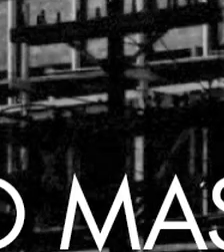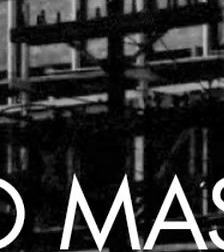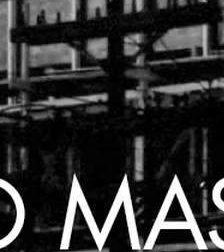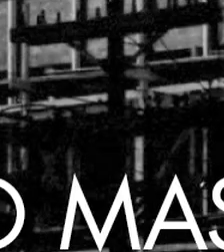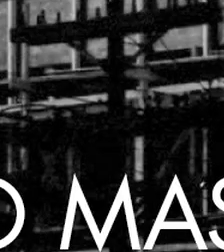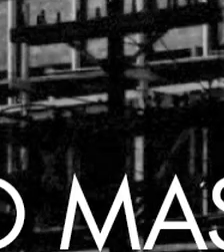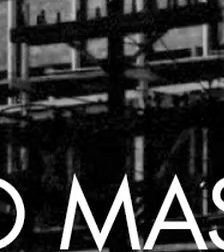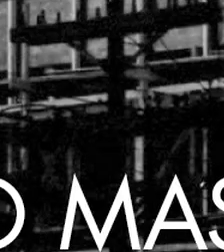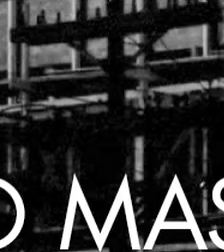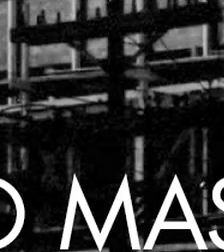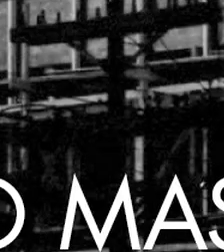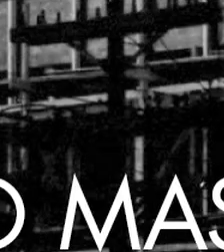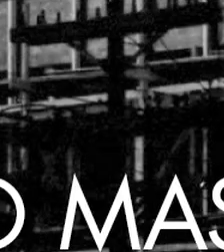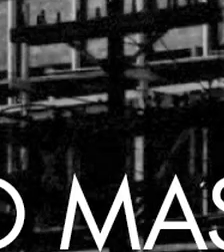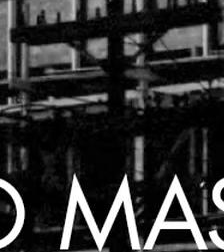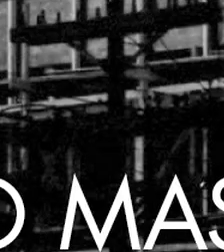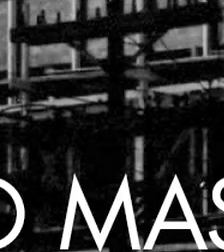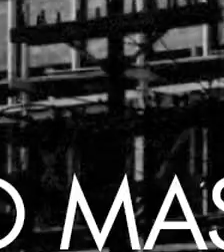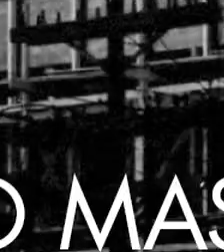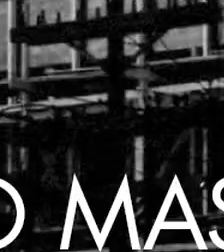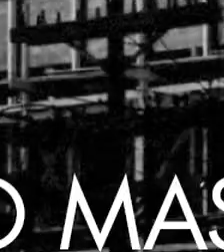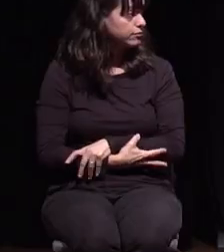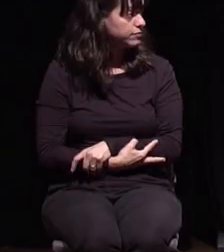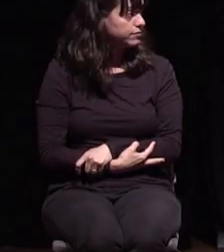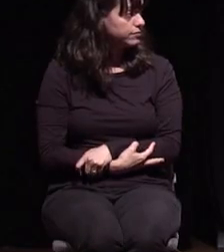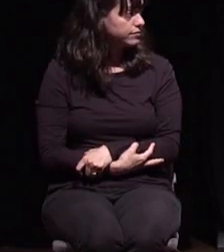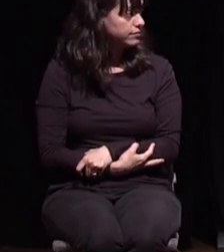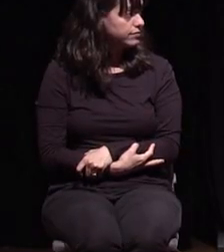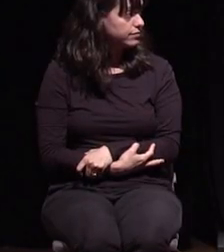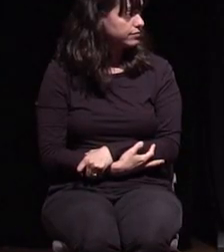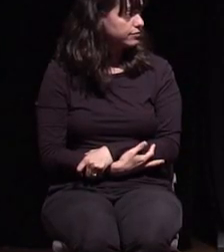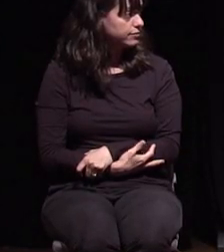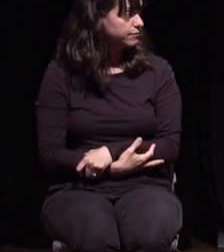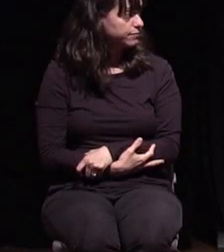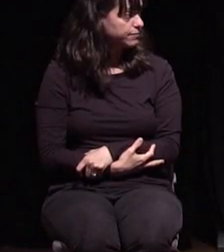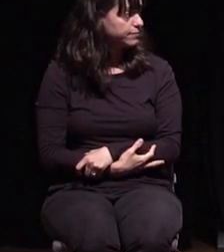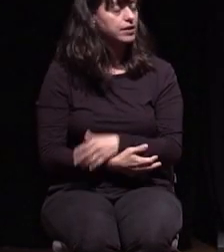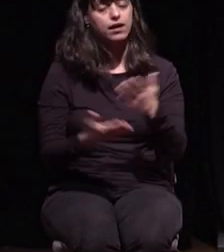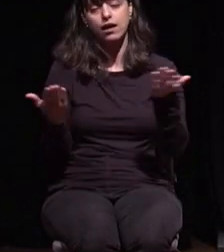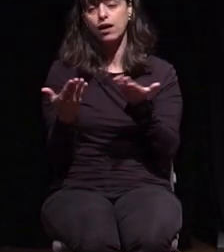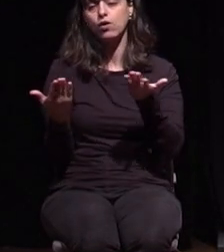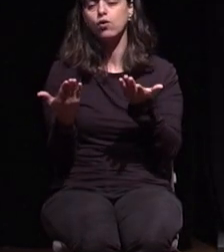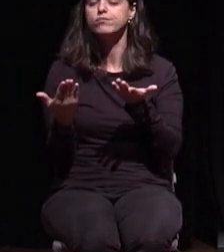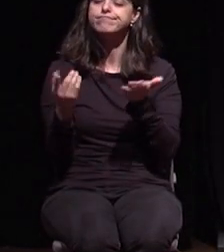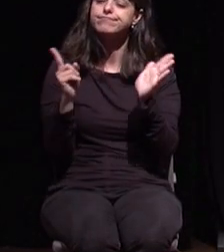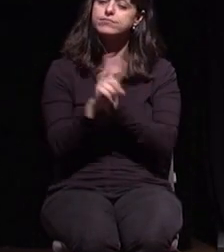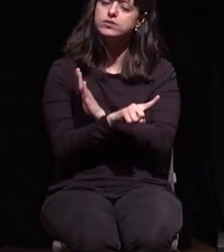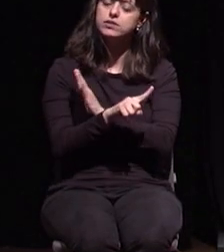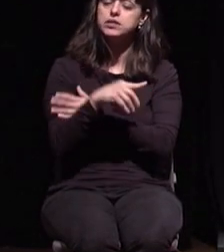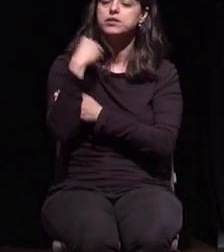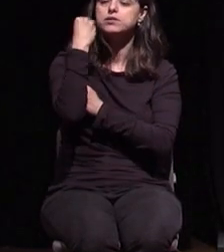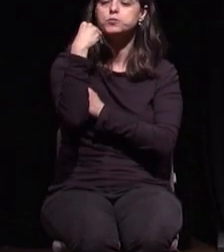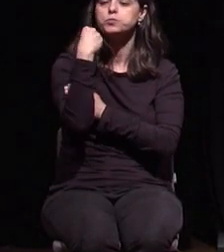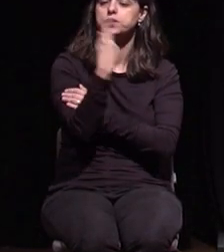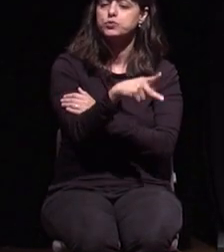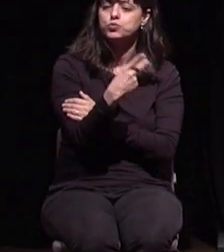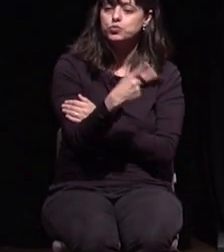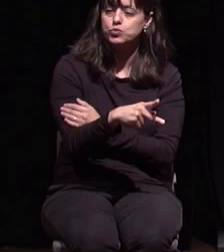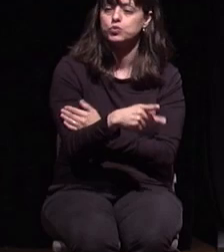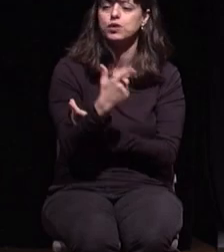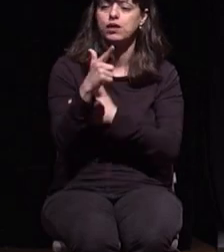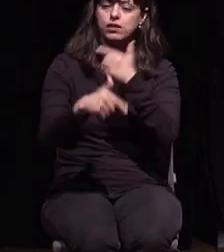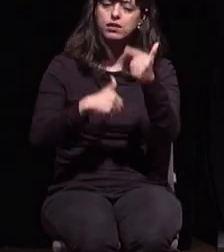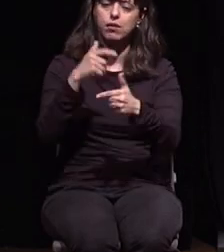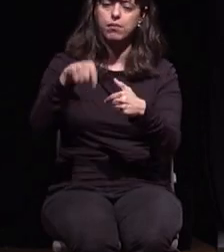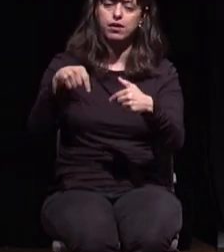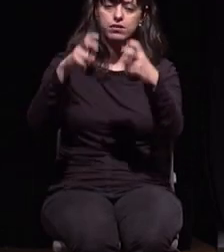Obrigado. Uma questão agora para o Silvio Oxman. Agora, com base na sua experiência recente de trabalhos aqui com o edifício